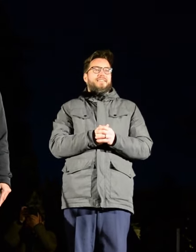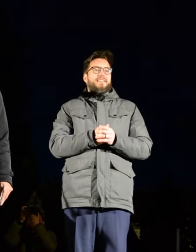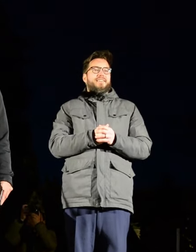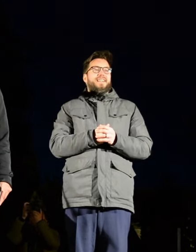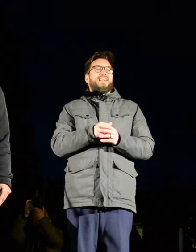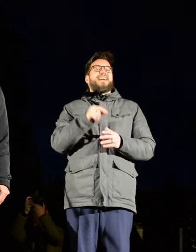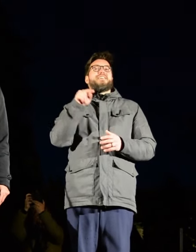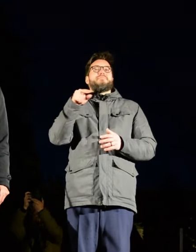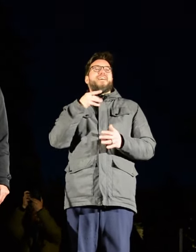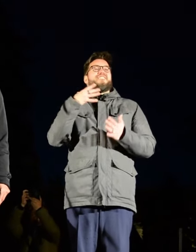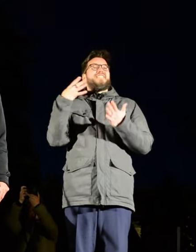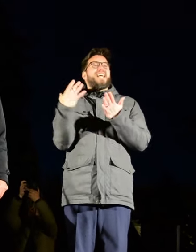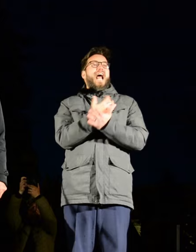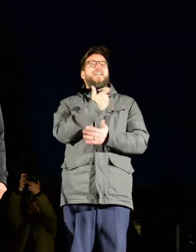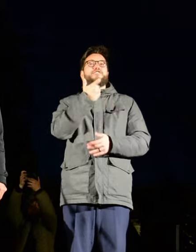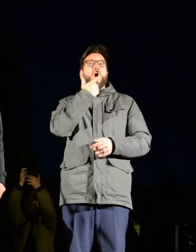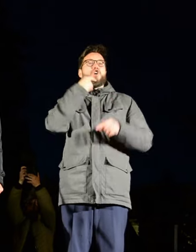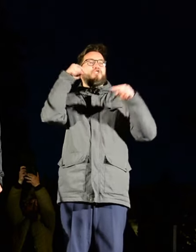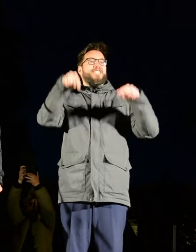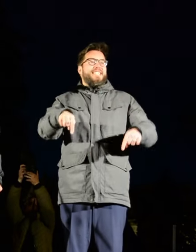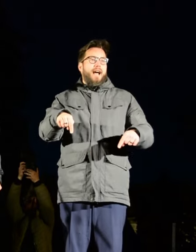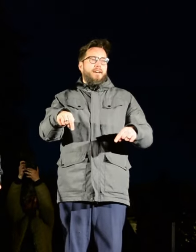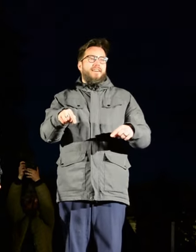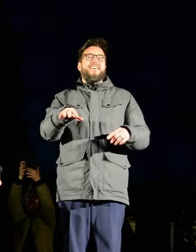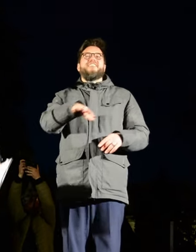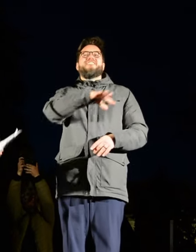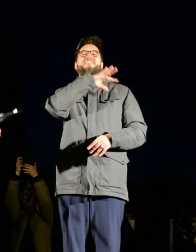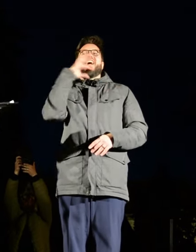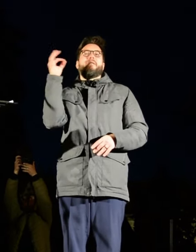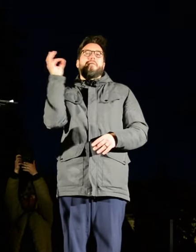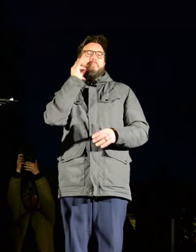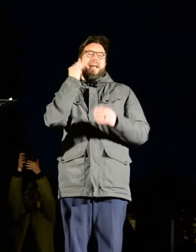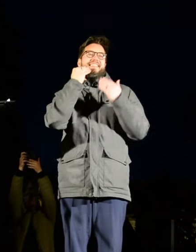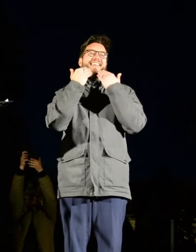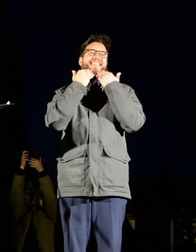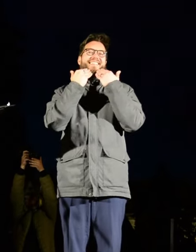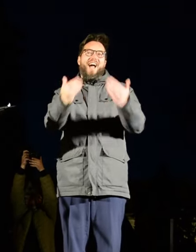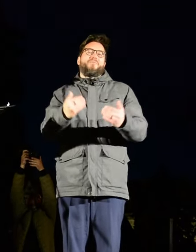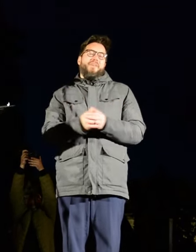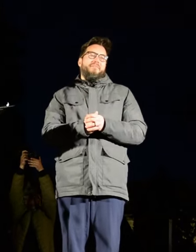Takto sme vyhrali v Košiciach a ja vám za to veľmi pekne ďakujem.